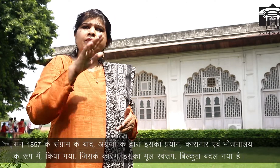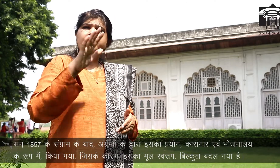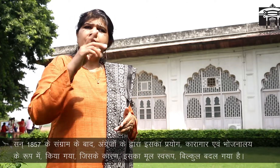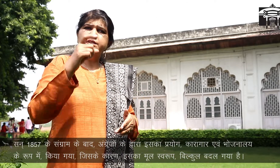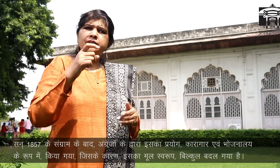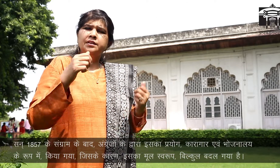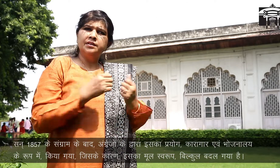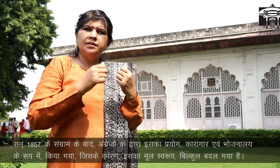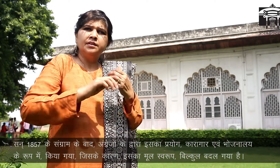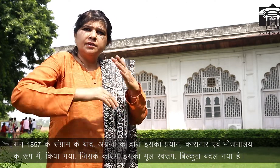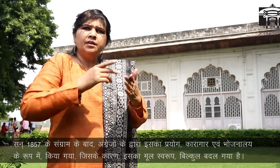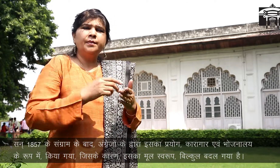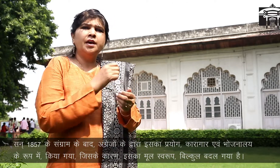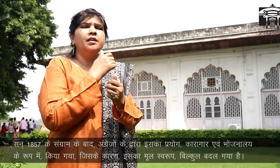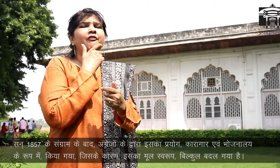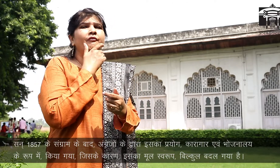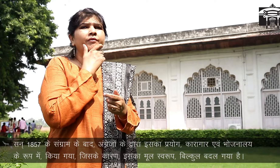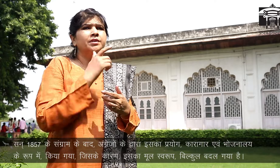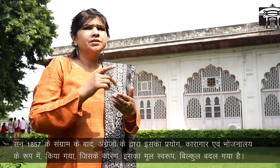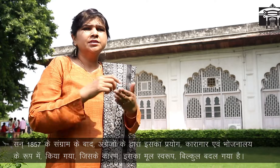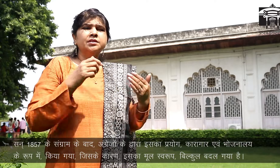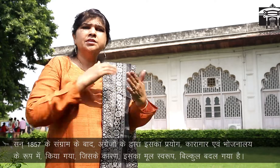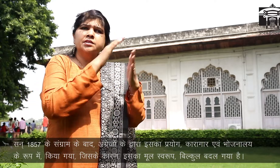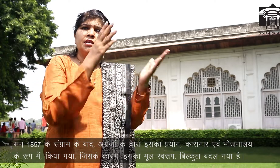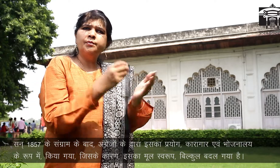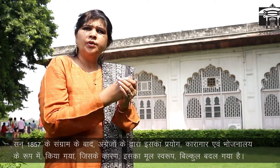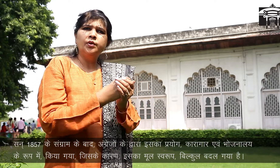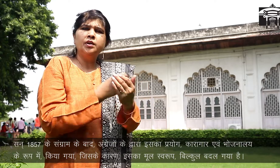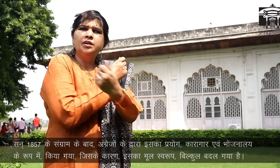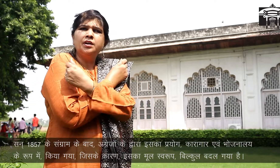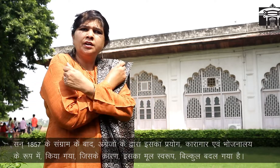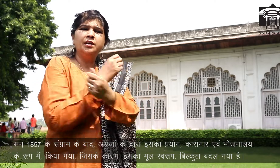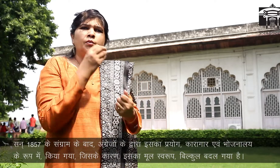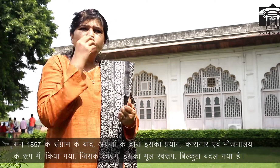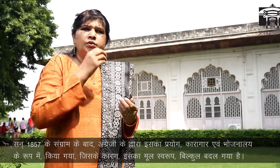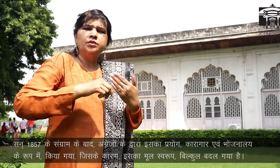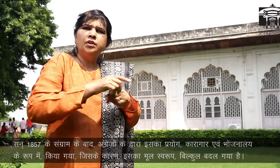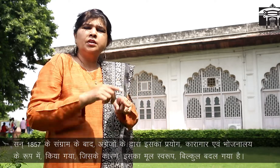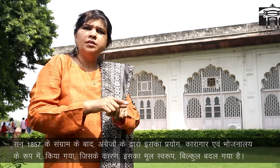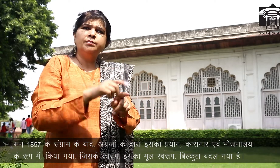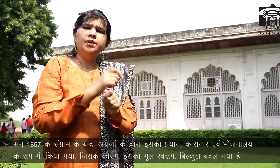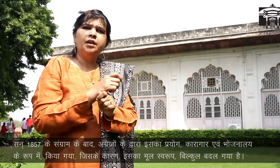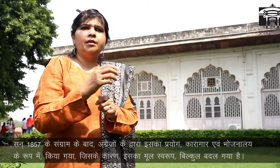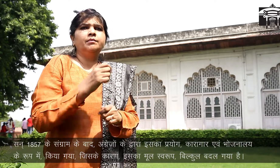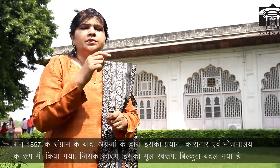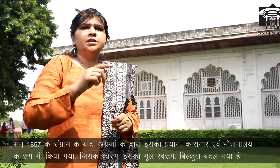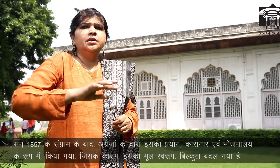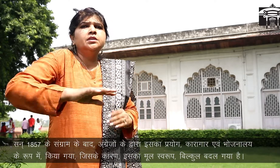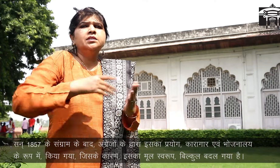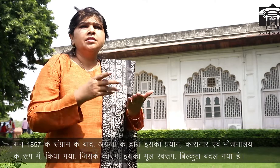अंग्रेजों के द्वारा इसका प्रयोग कारागार एवं भोजनालय के रूप में किया गया, जिसके कारण